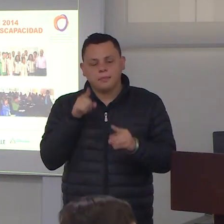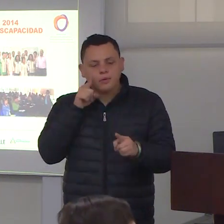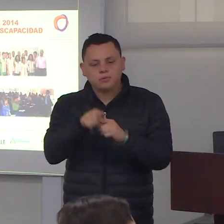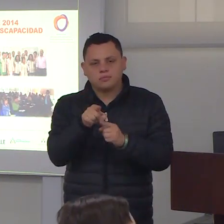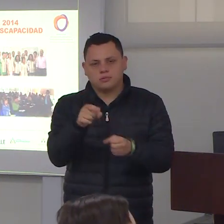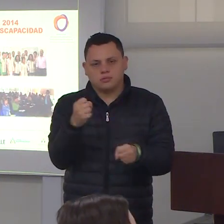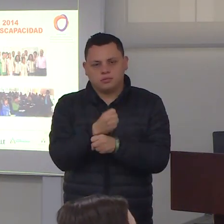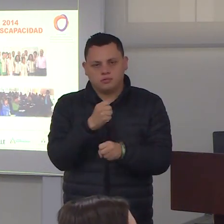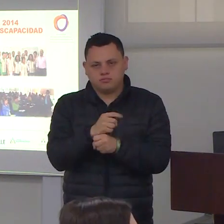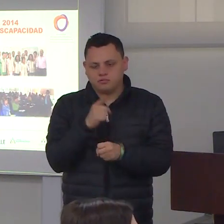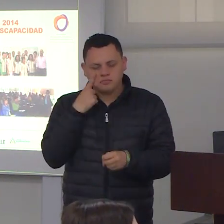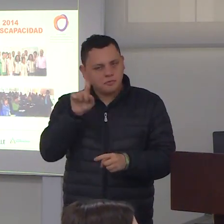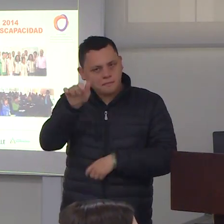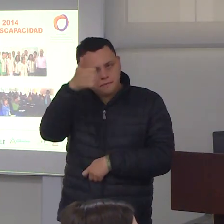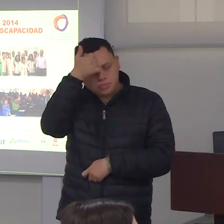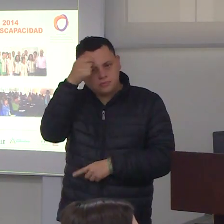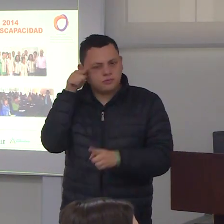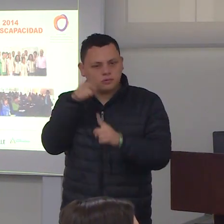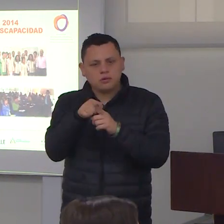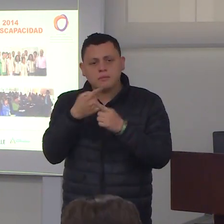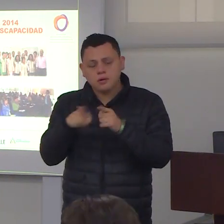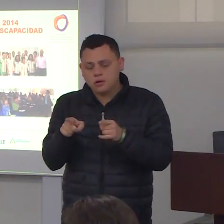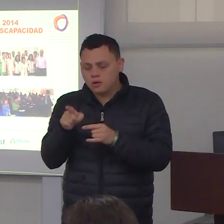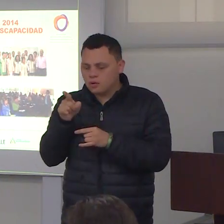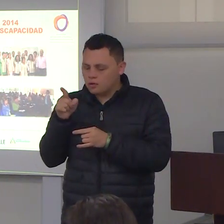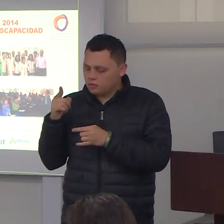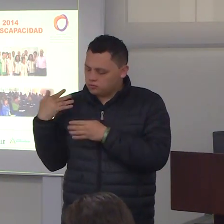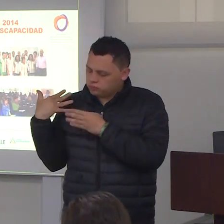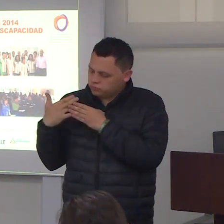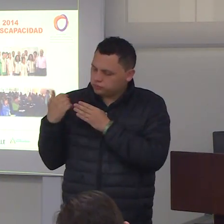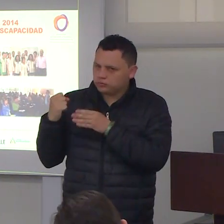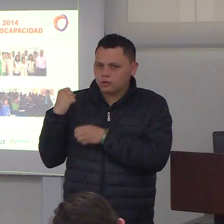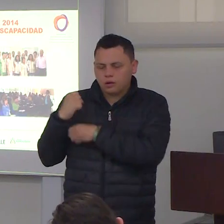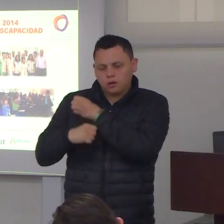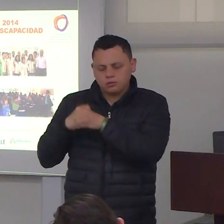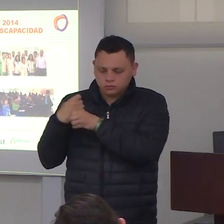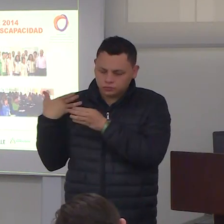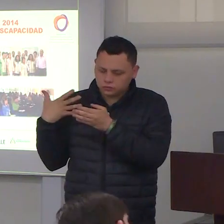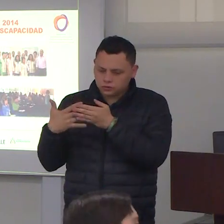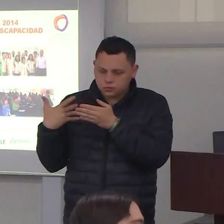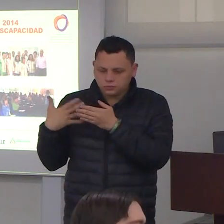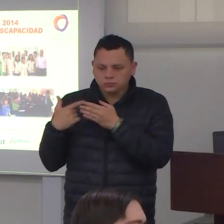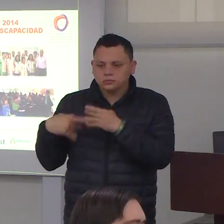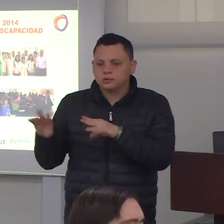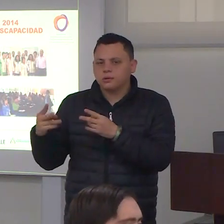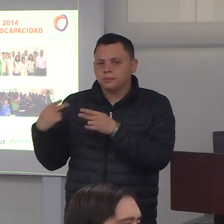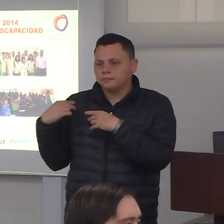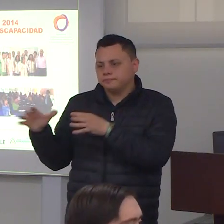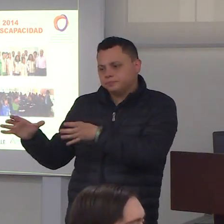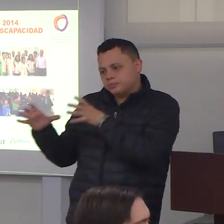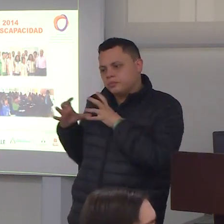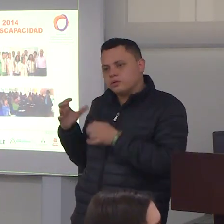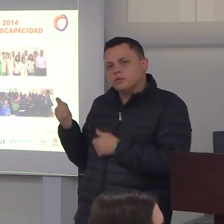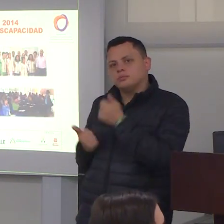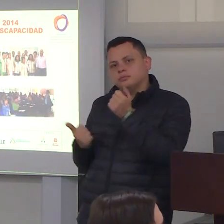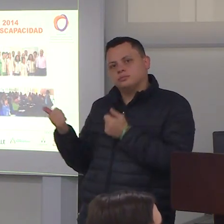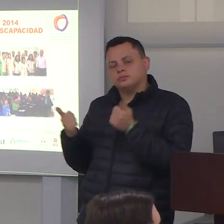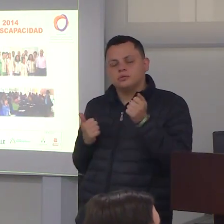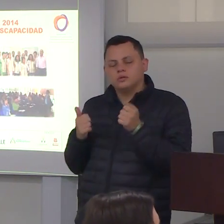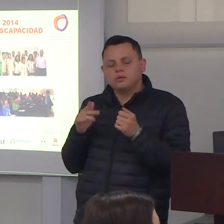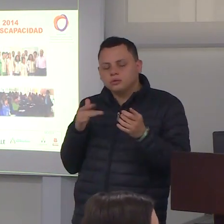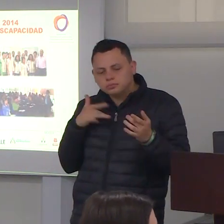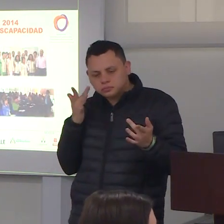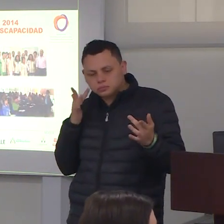columna vertebral, en los últimos años hemos tenido una responsabilidad, o sea, ha puesto una responsabilidad muy importante en la